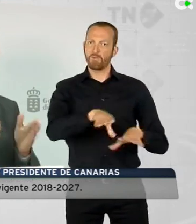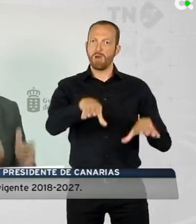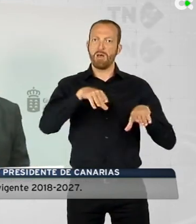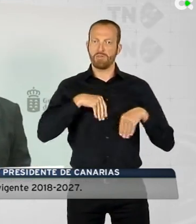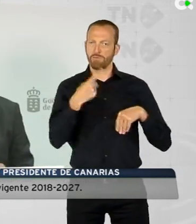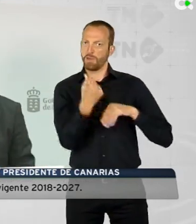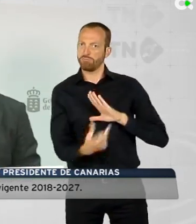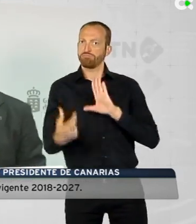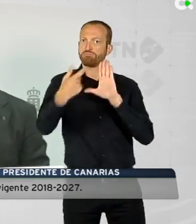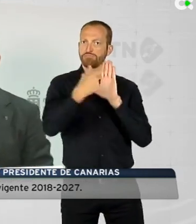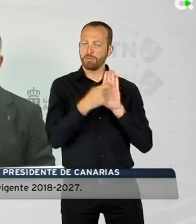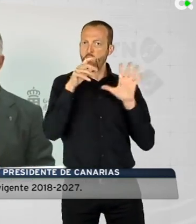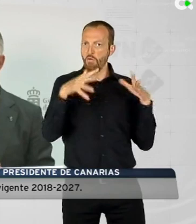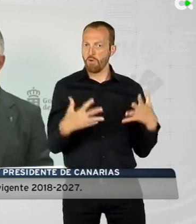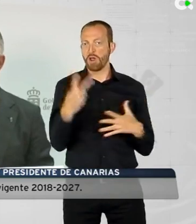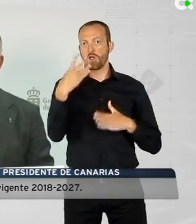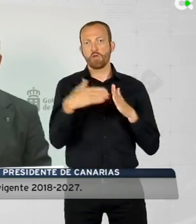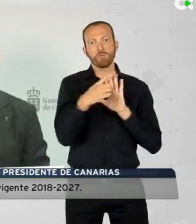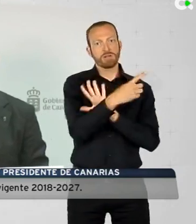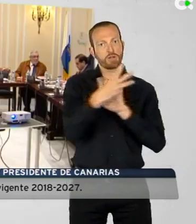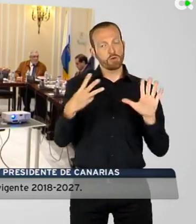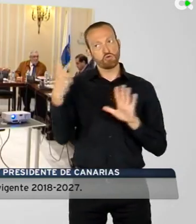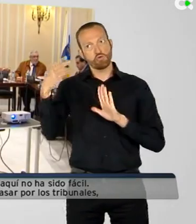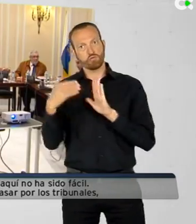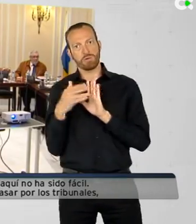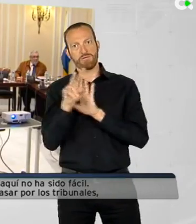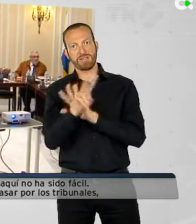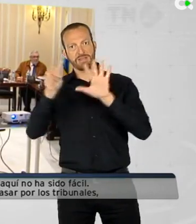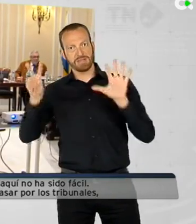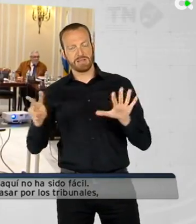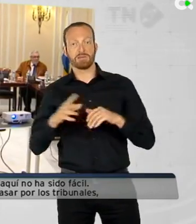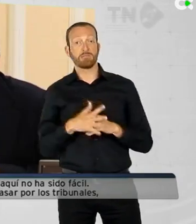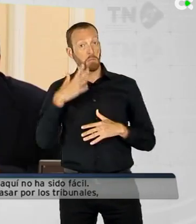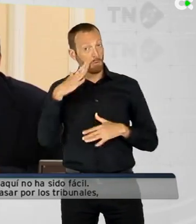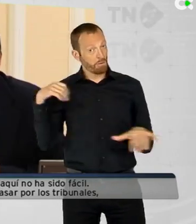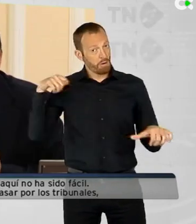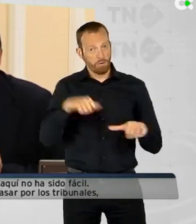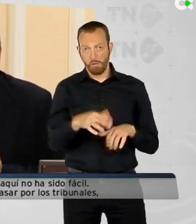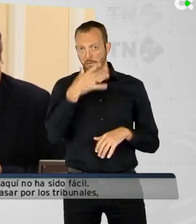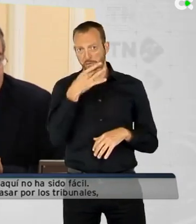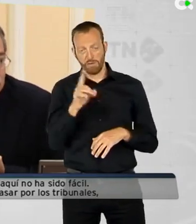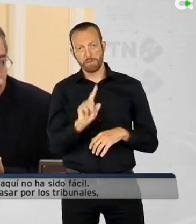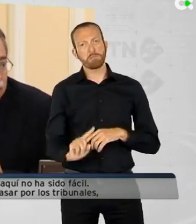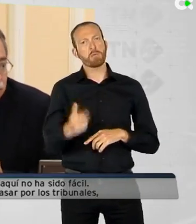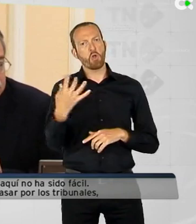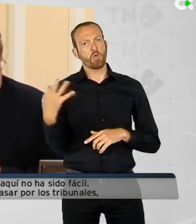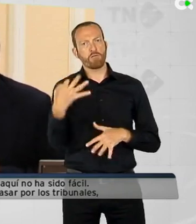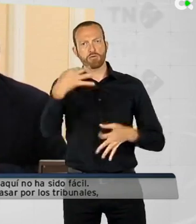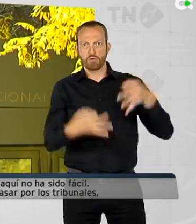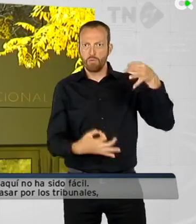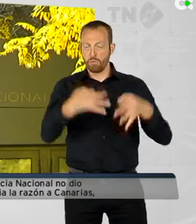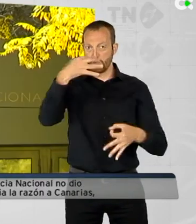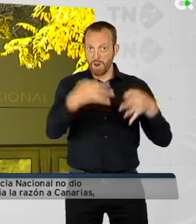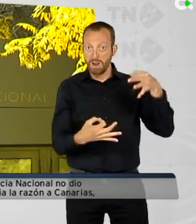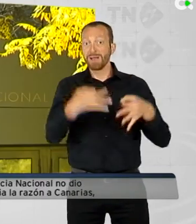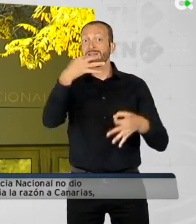estuviese en el convenio vigente 2018-2027. Pero llegar hasta aquí no ha sido fácil. Primero hubo que pasar por los tribunales,